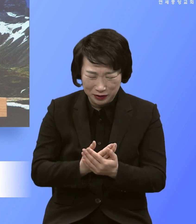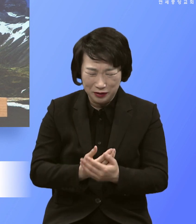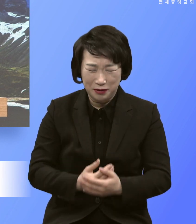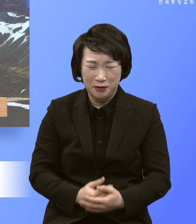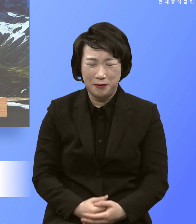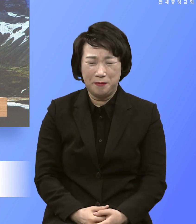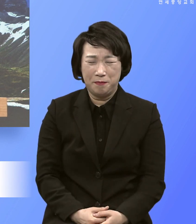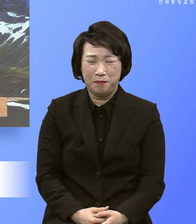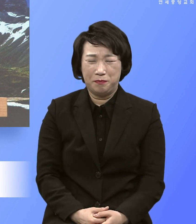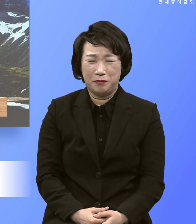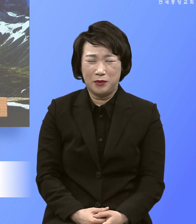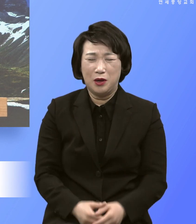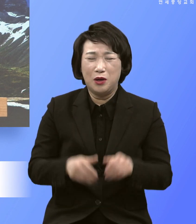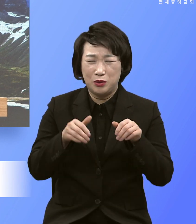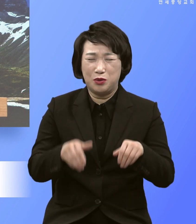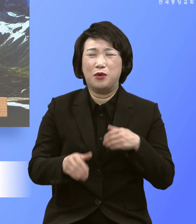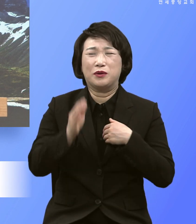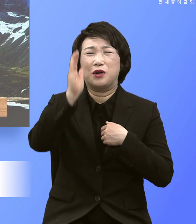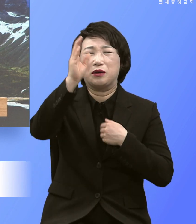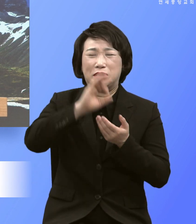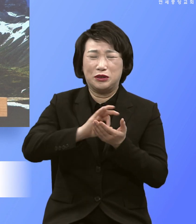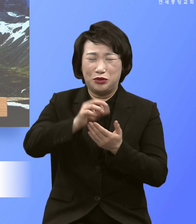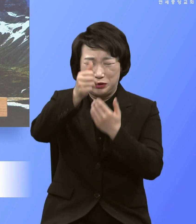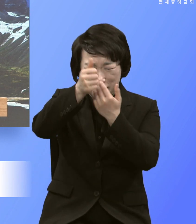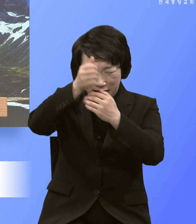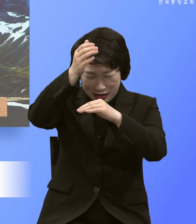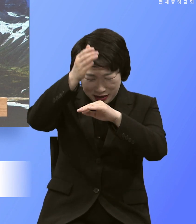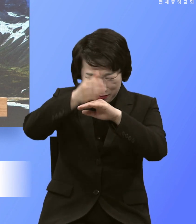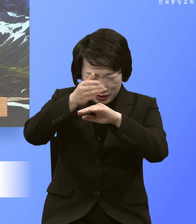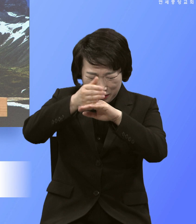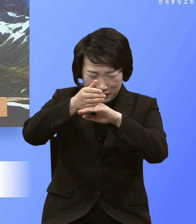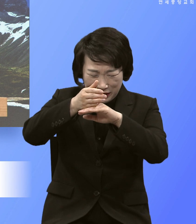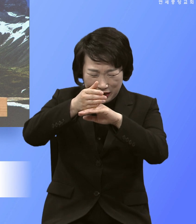하옵소서. 종을 써주셨습니다.